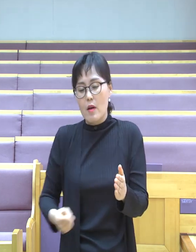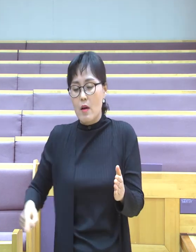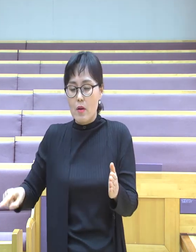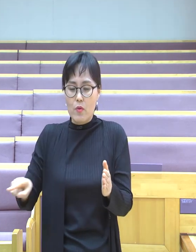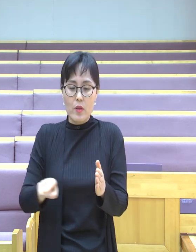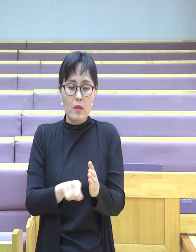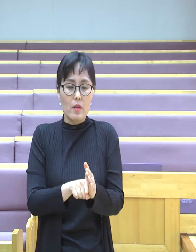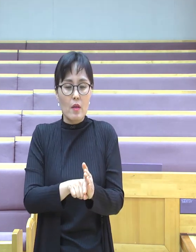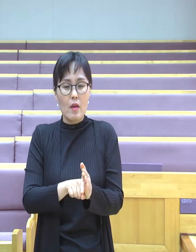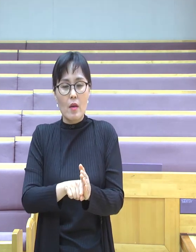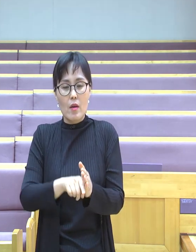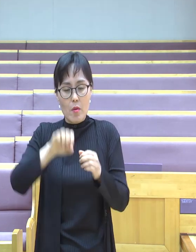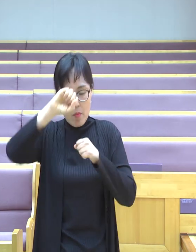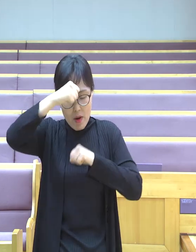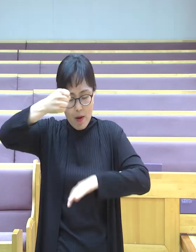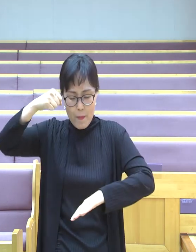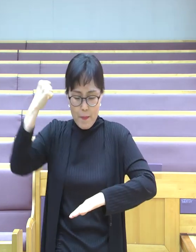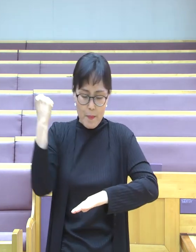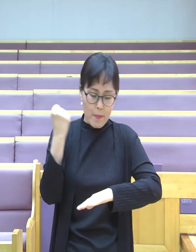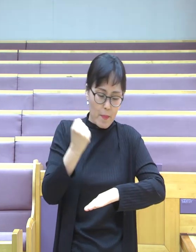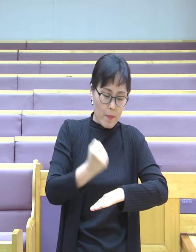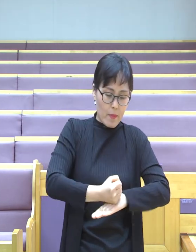날 위해